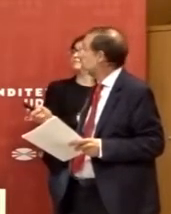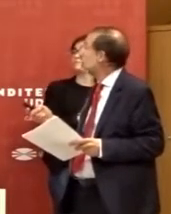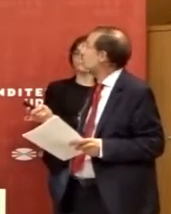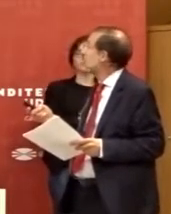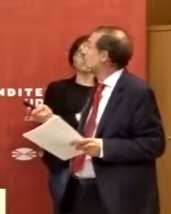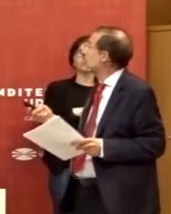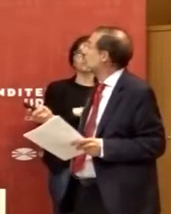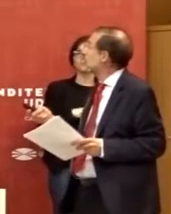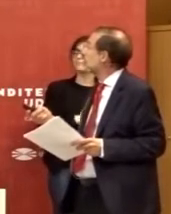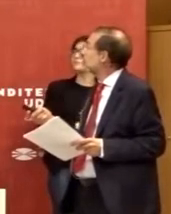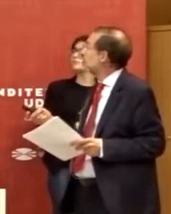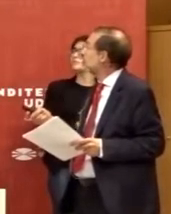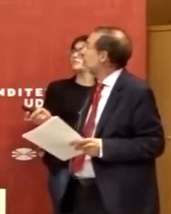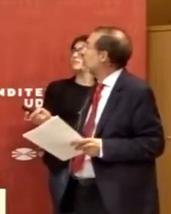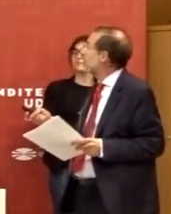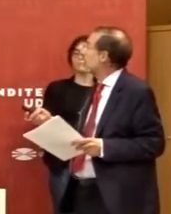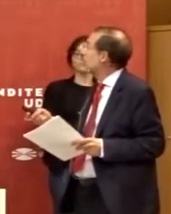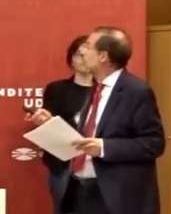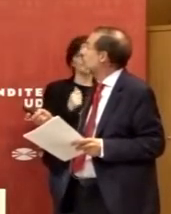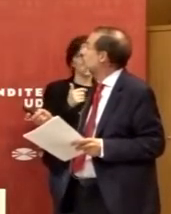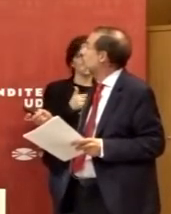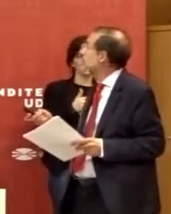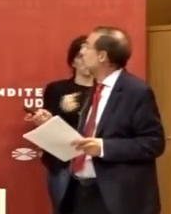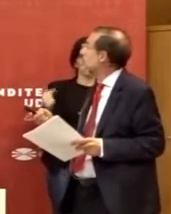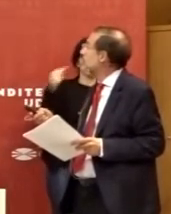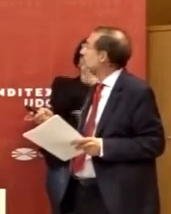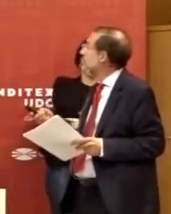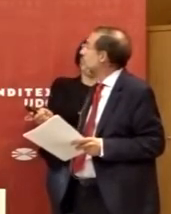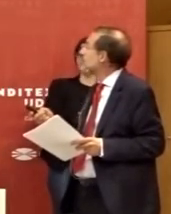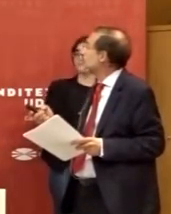¿Por qué? Va un poco al revés.